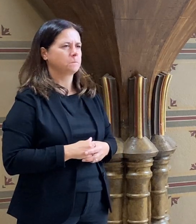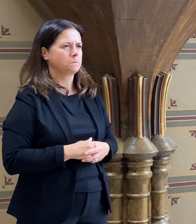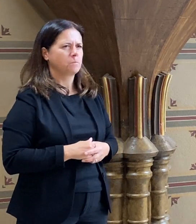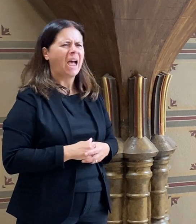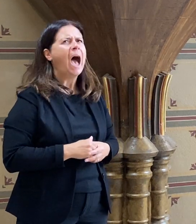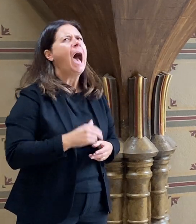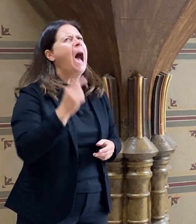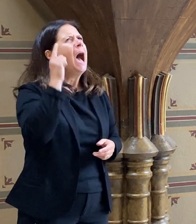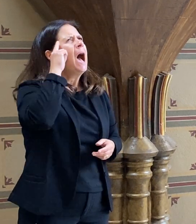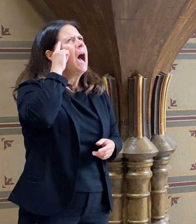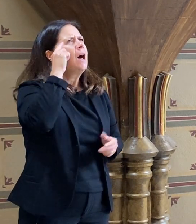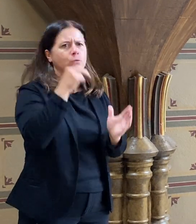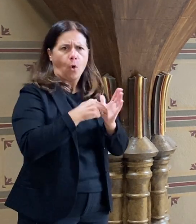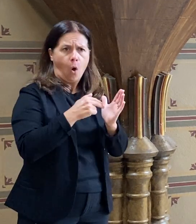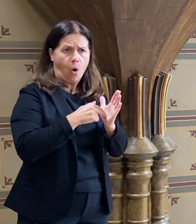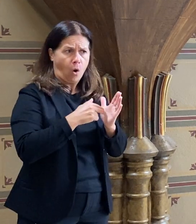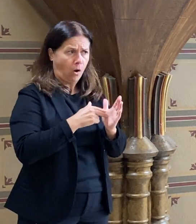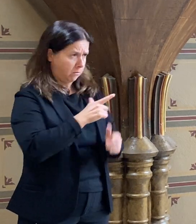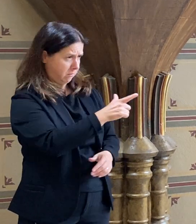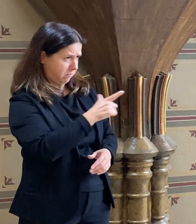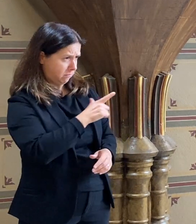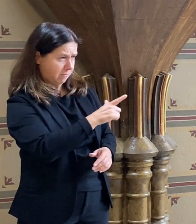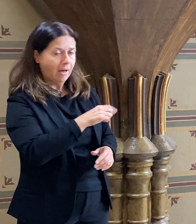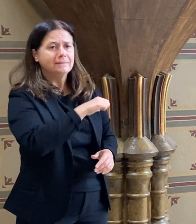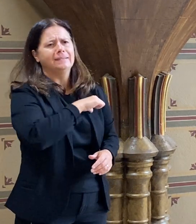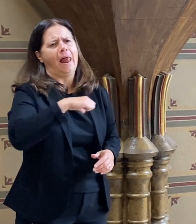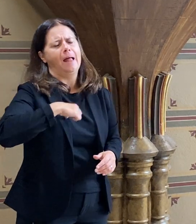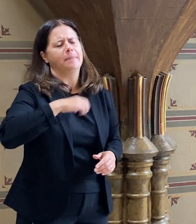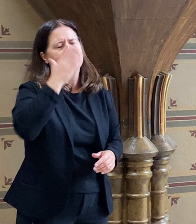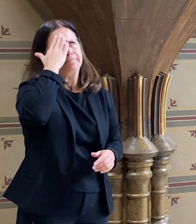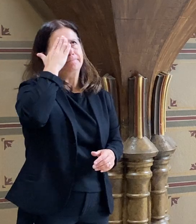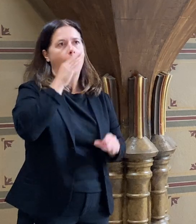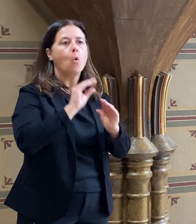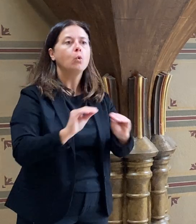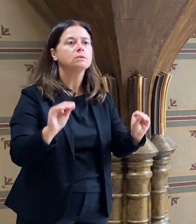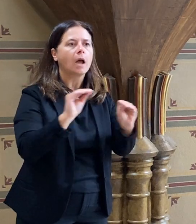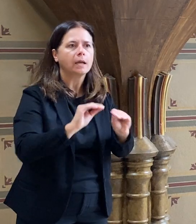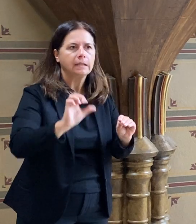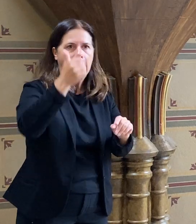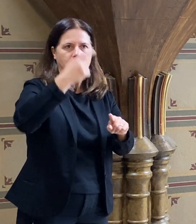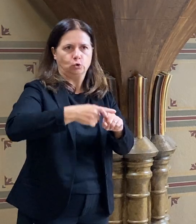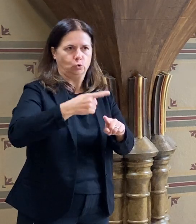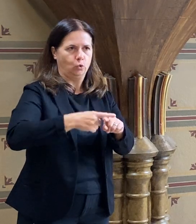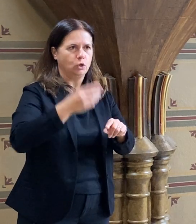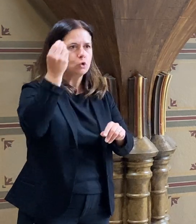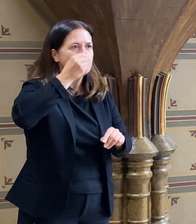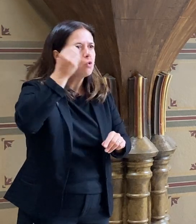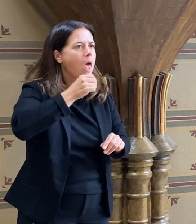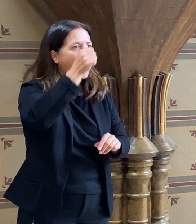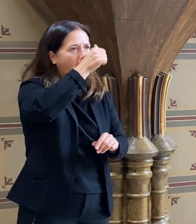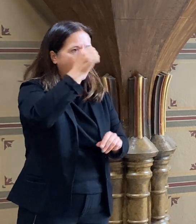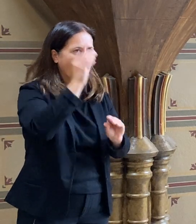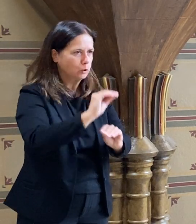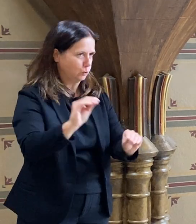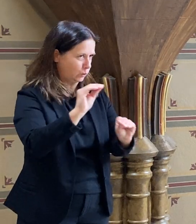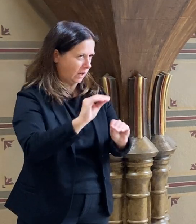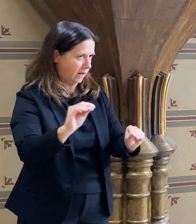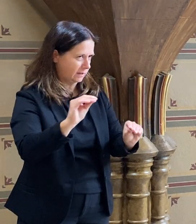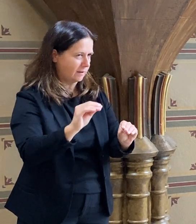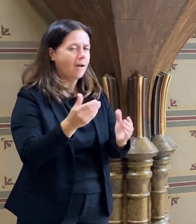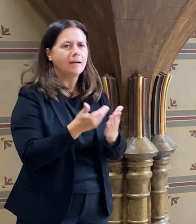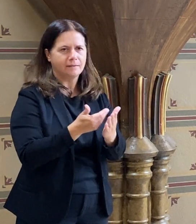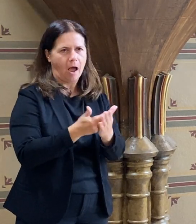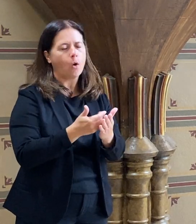doch noch was. Einer von uns hat selbst in der ersten Stunde Schule, Religionsunterricht,